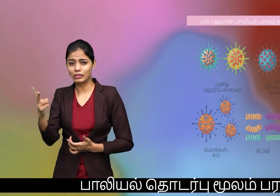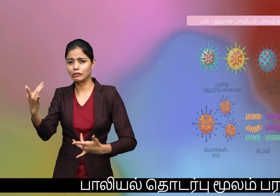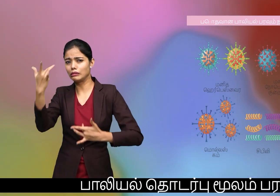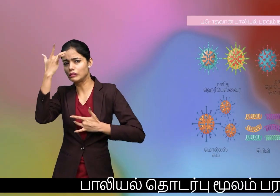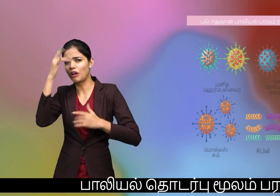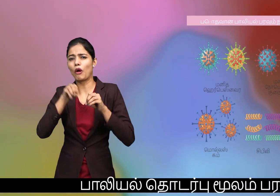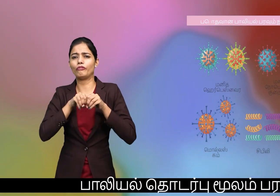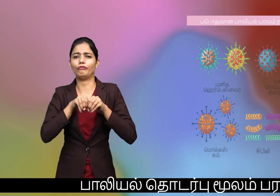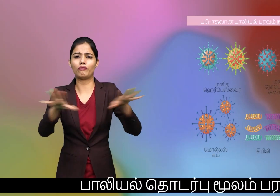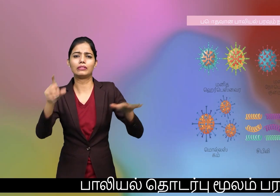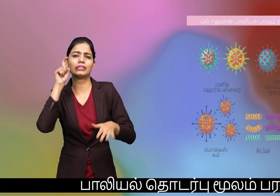பாலியல் தொடர்பு மூலம் பரவுகிறது.